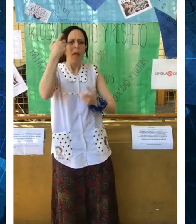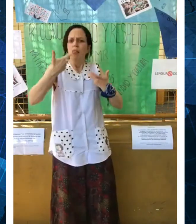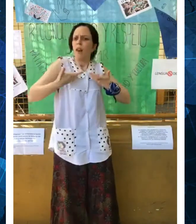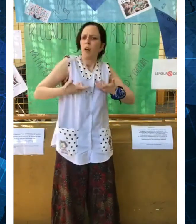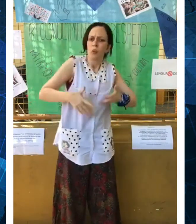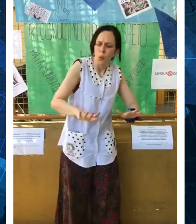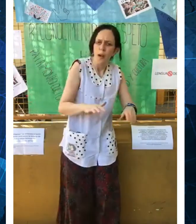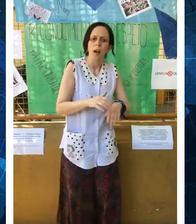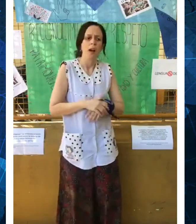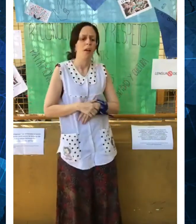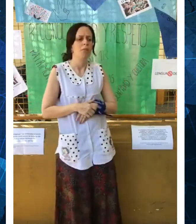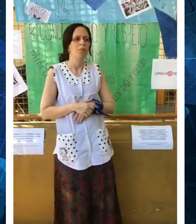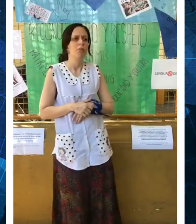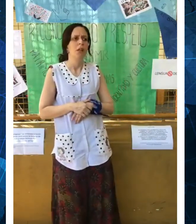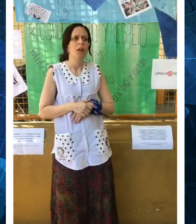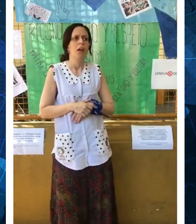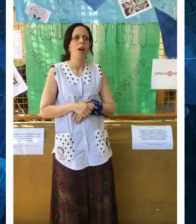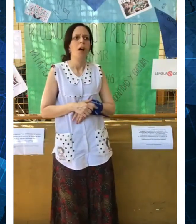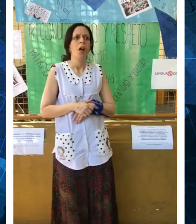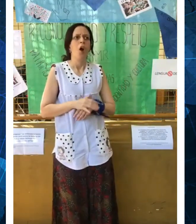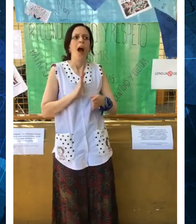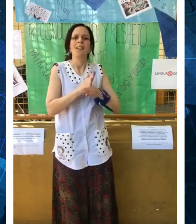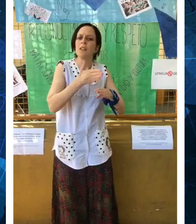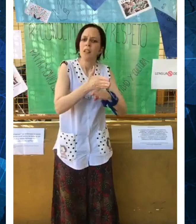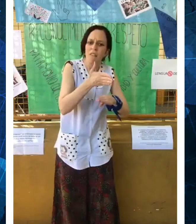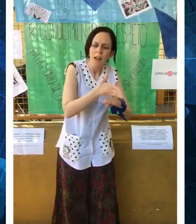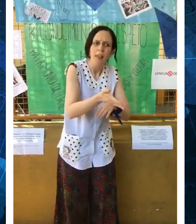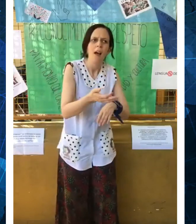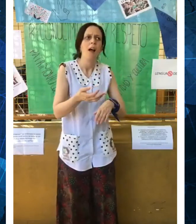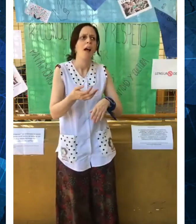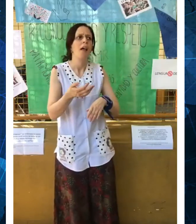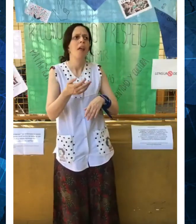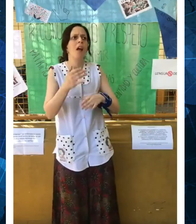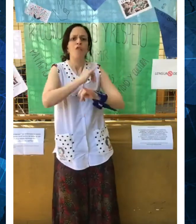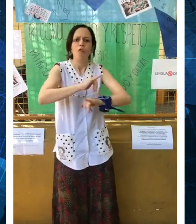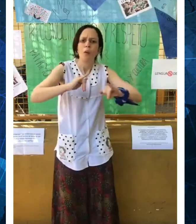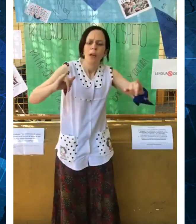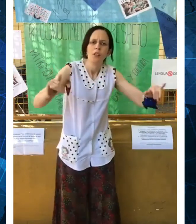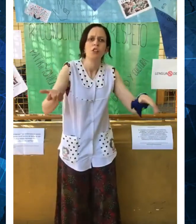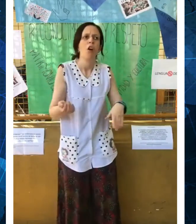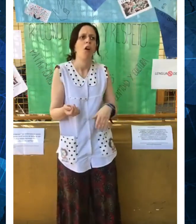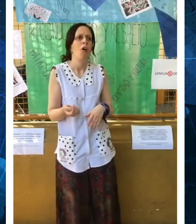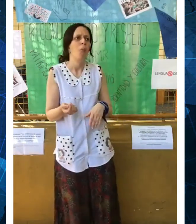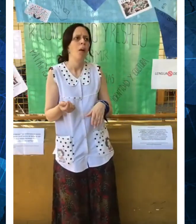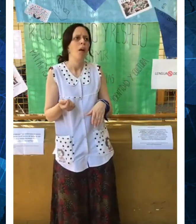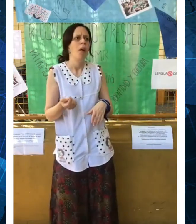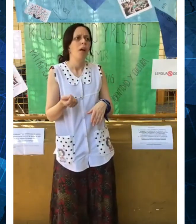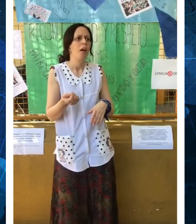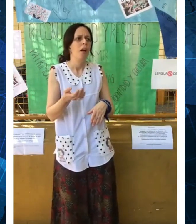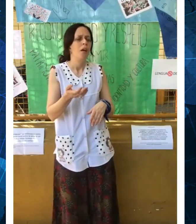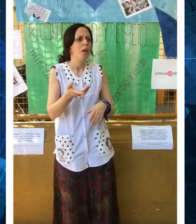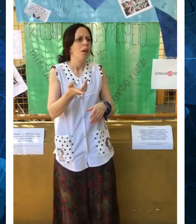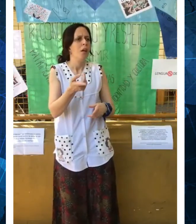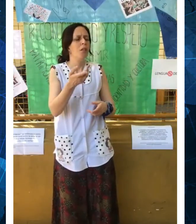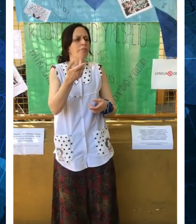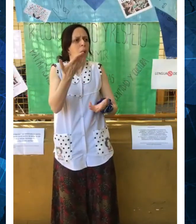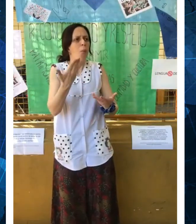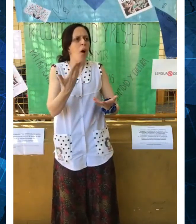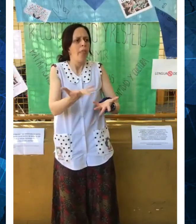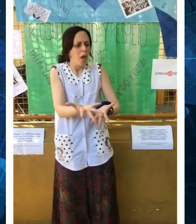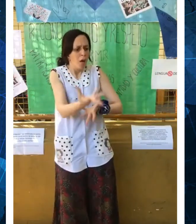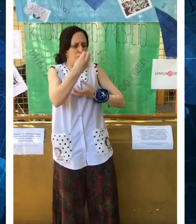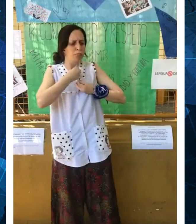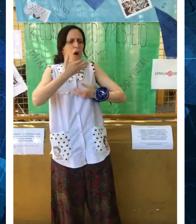La lengua de señas es el vehículo que permite el aprendizaje, el acceso fluido